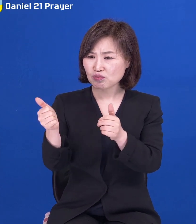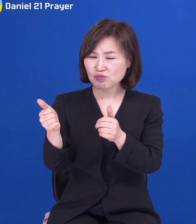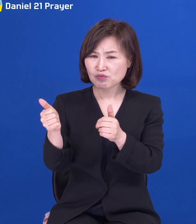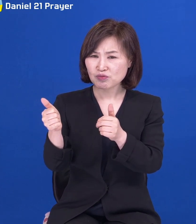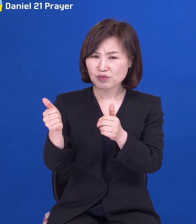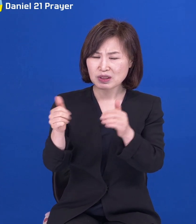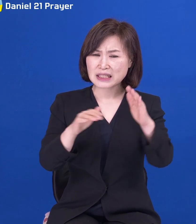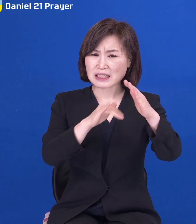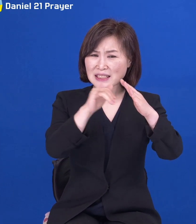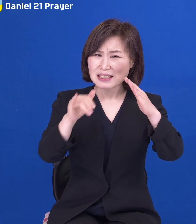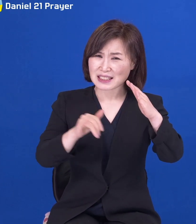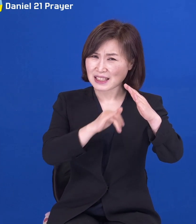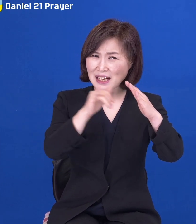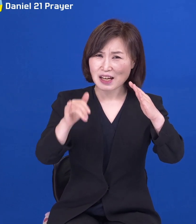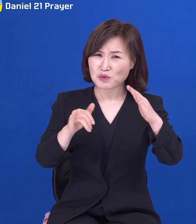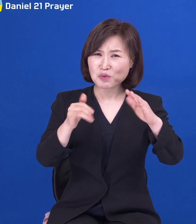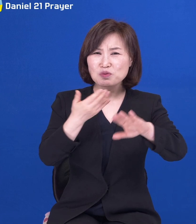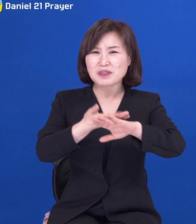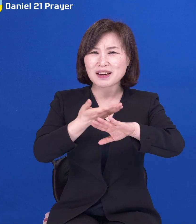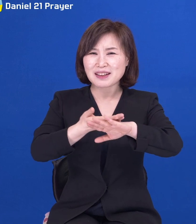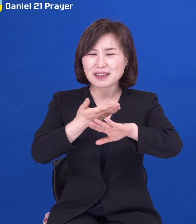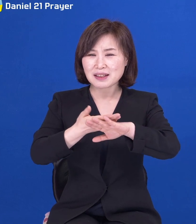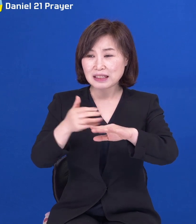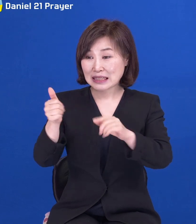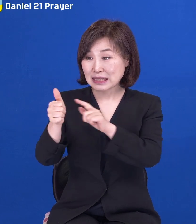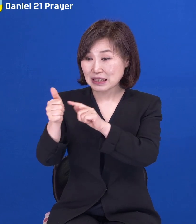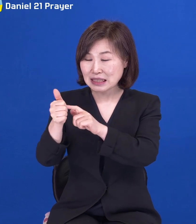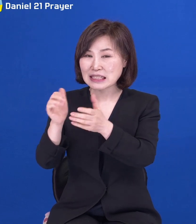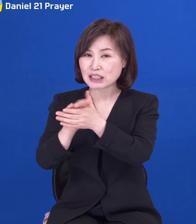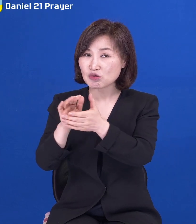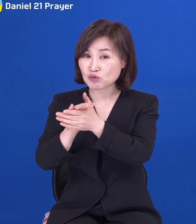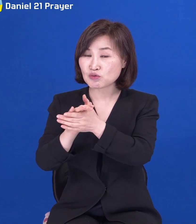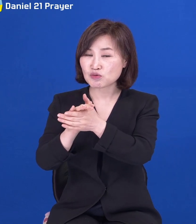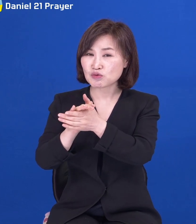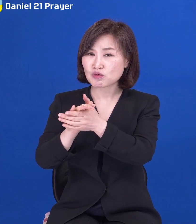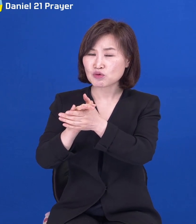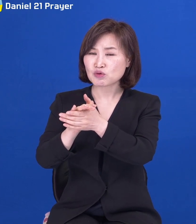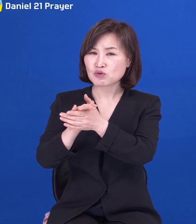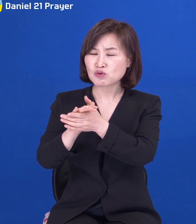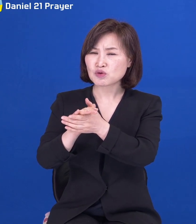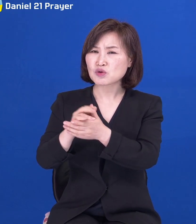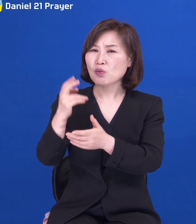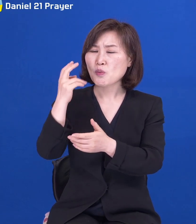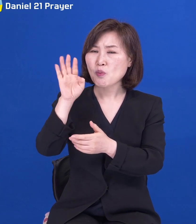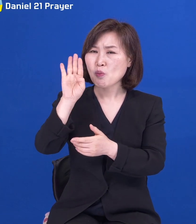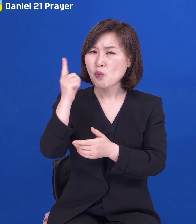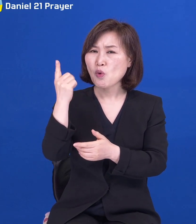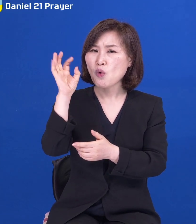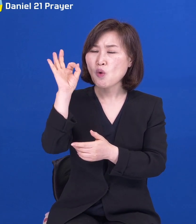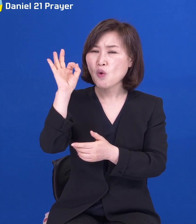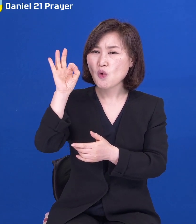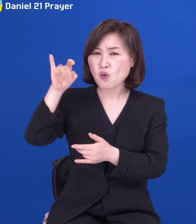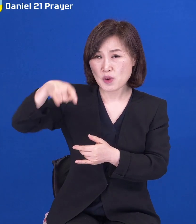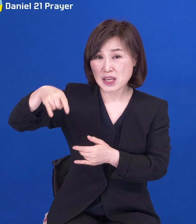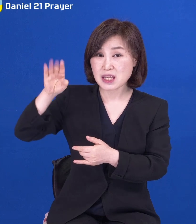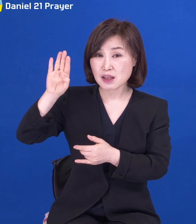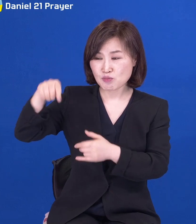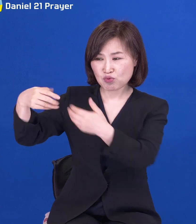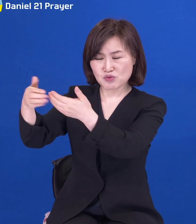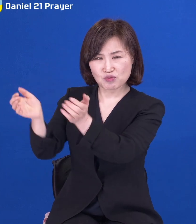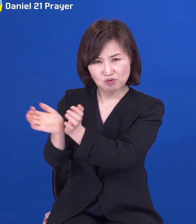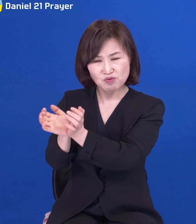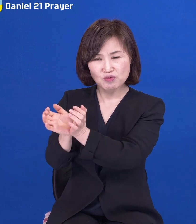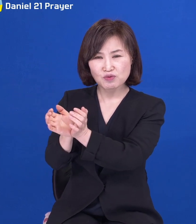계열 자체가 틀려요. 그 친구의 집은 뼈대 자체가 더 보이브 뼈대예요. 나는 북한말로